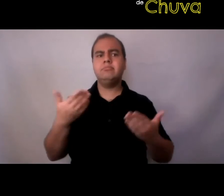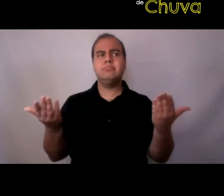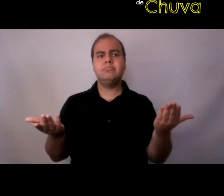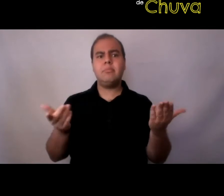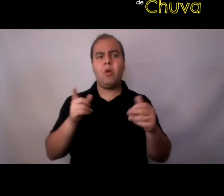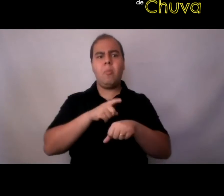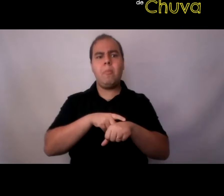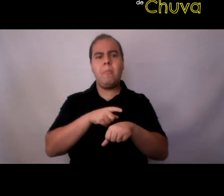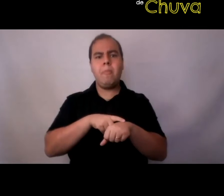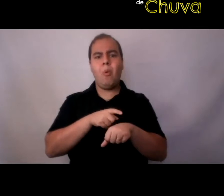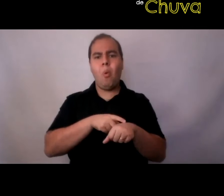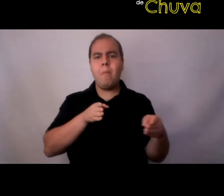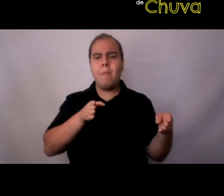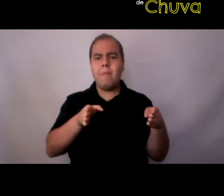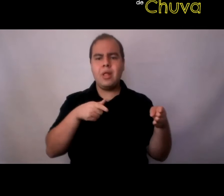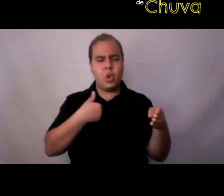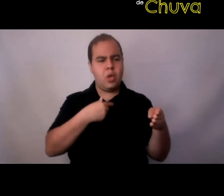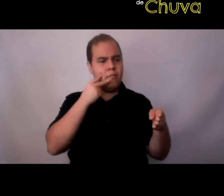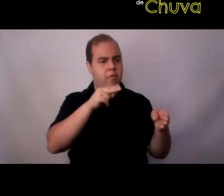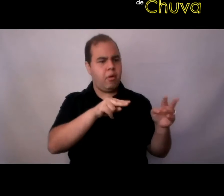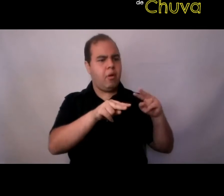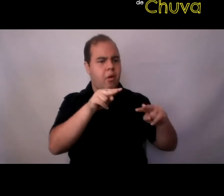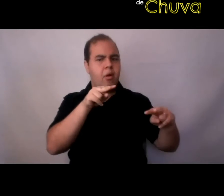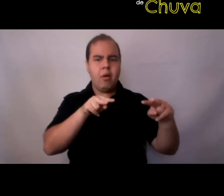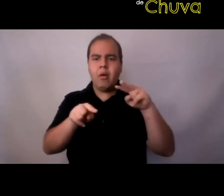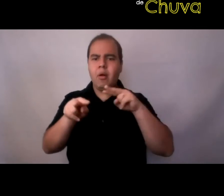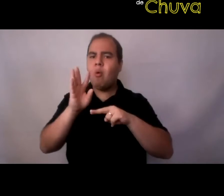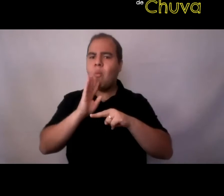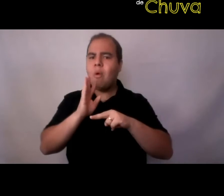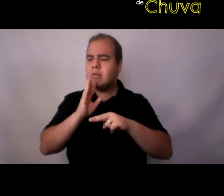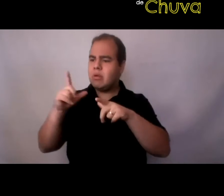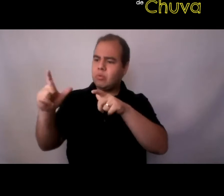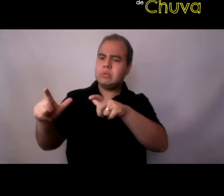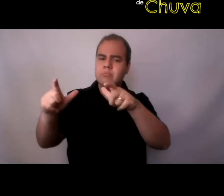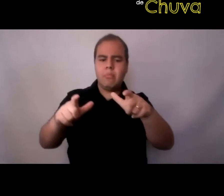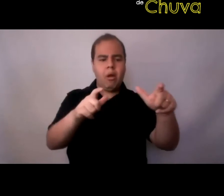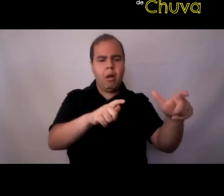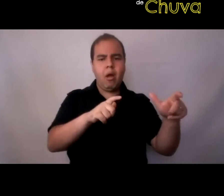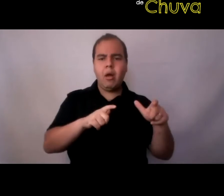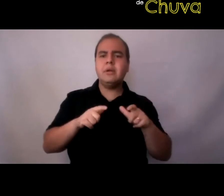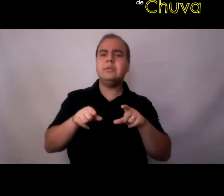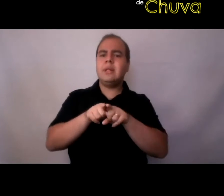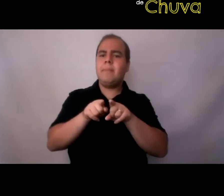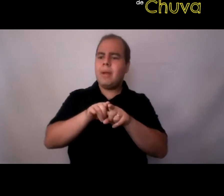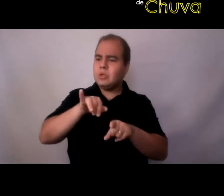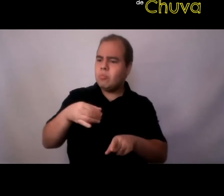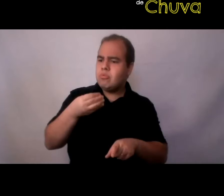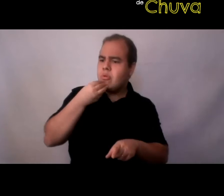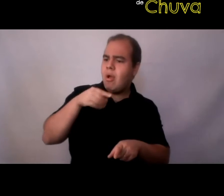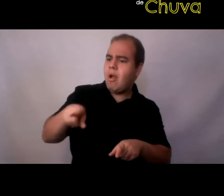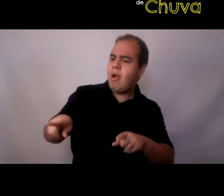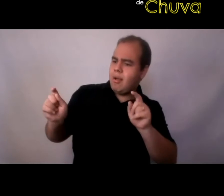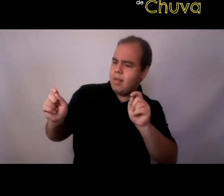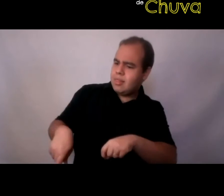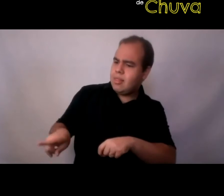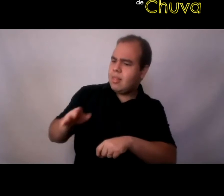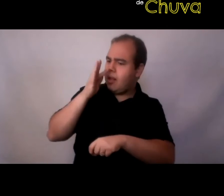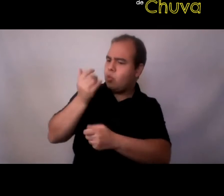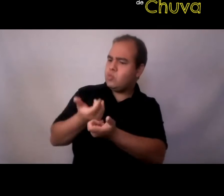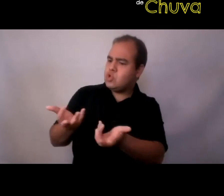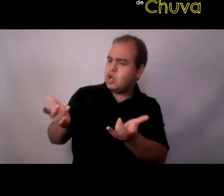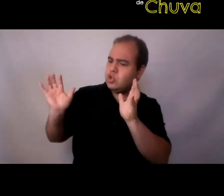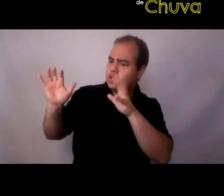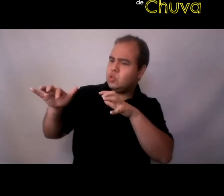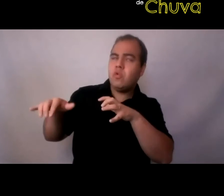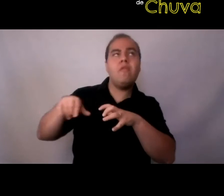a reconhecer esses espaços e começa a procurar oportunidades, né? Tipo, olha, aqui cabia um jardim de chuva, esse